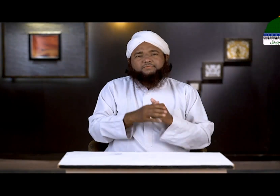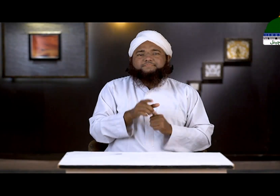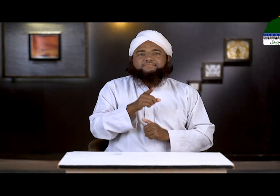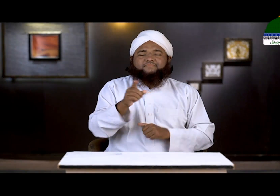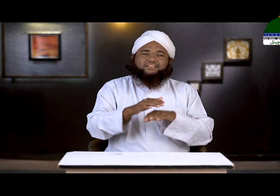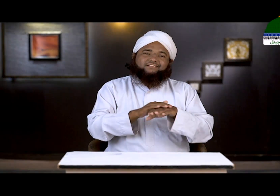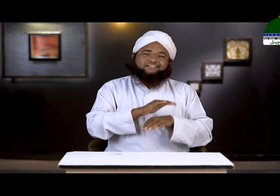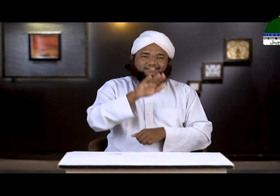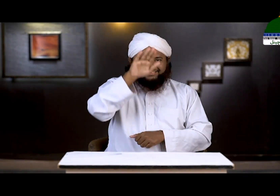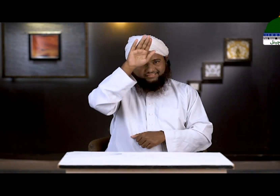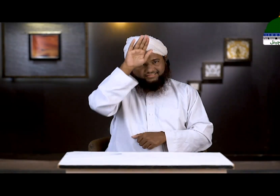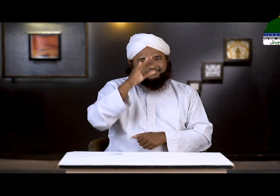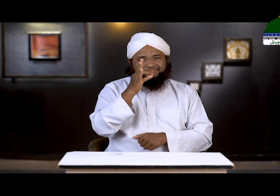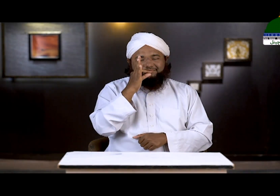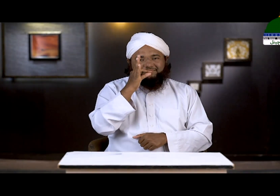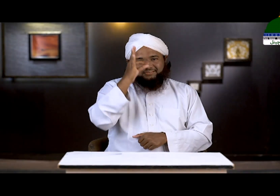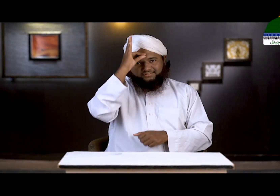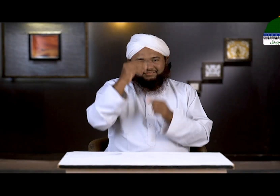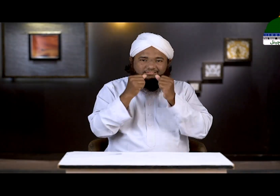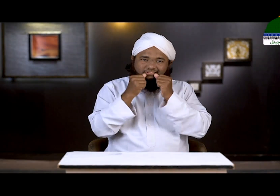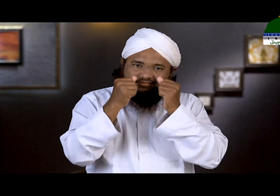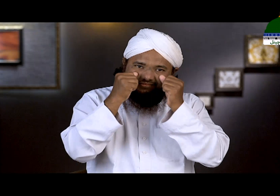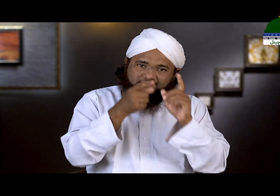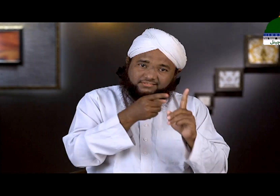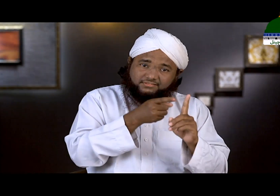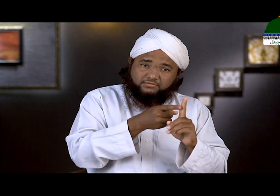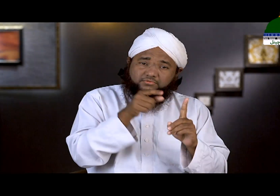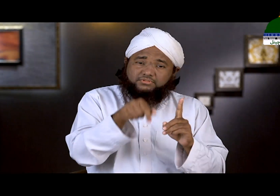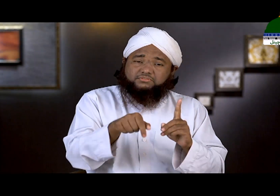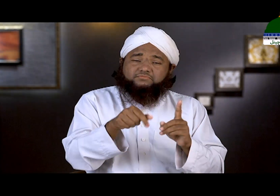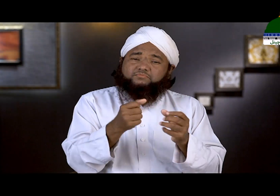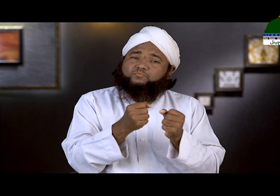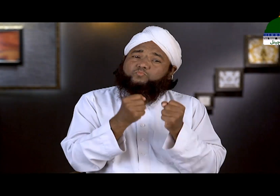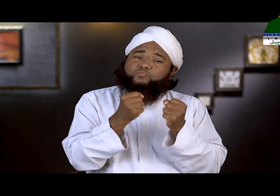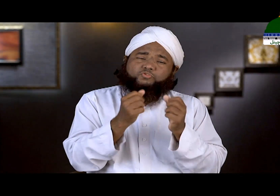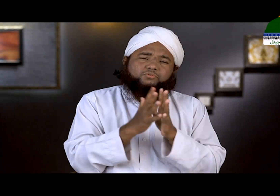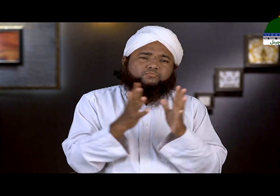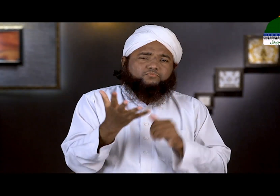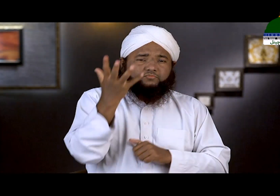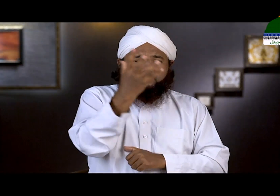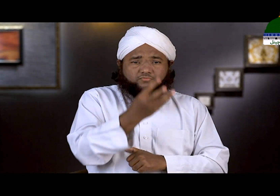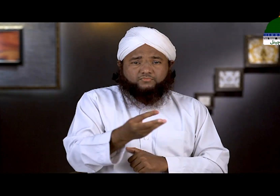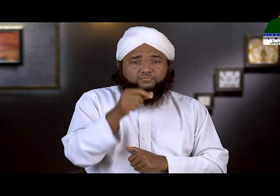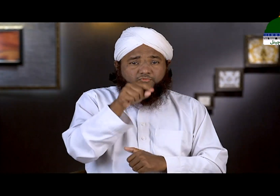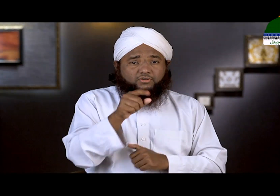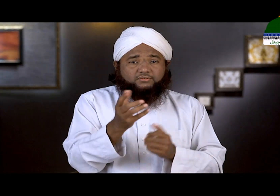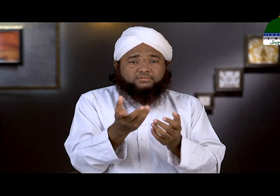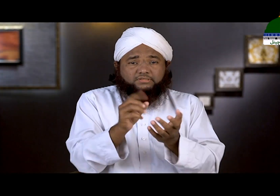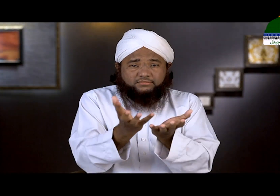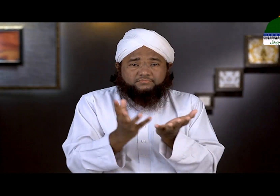دامن چھڑا رہی ہوگی۔ ہمارے آقا و مولا صلی اللہ علیہ وسلم اس کڑے وقت میں بھی ہم گناہگاروں کو